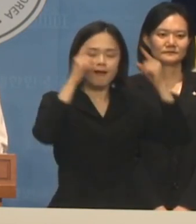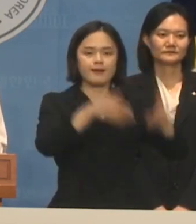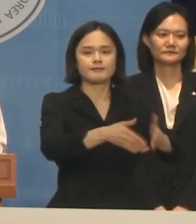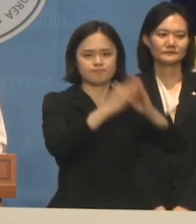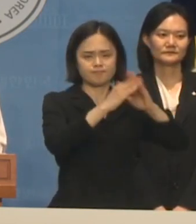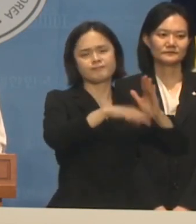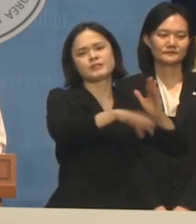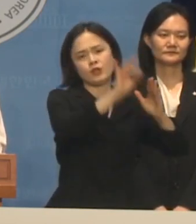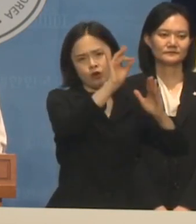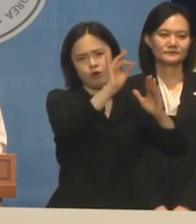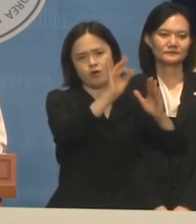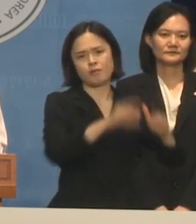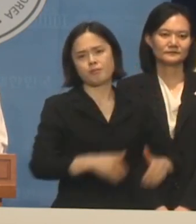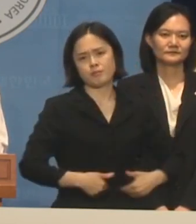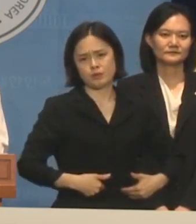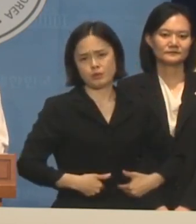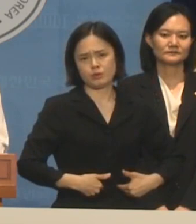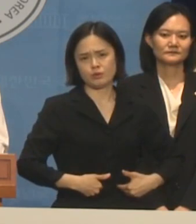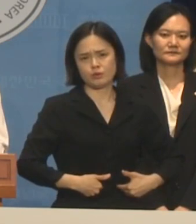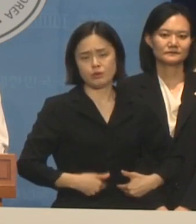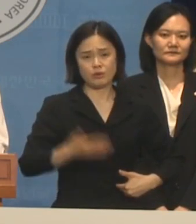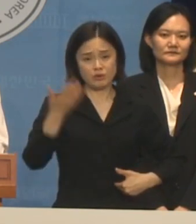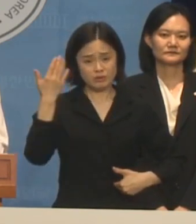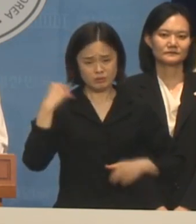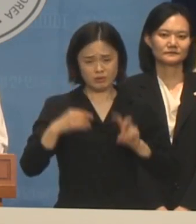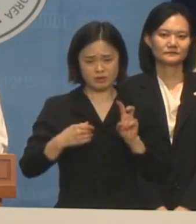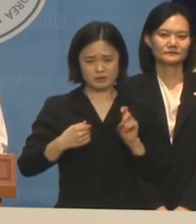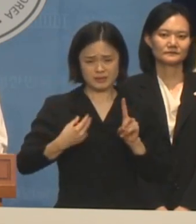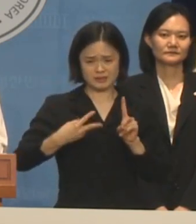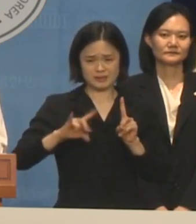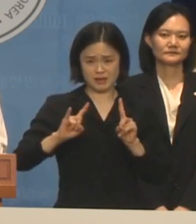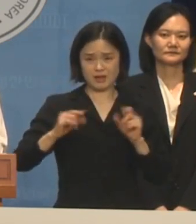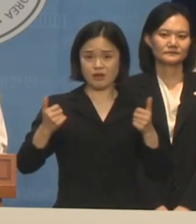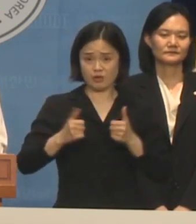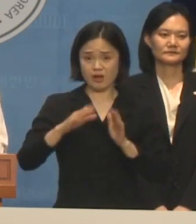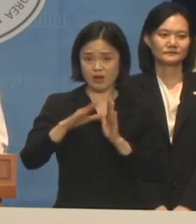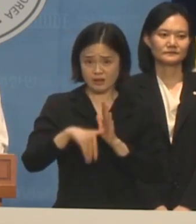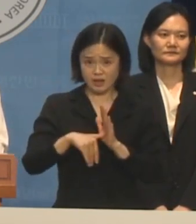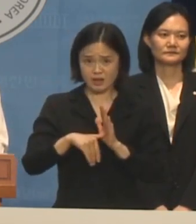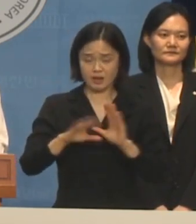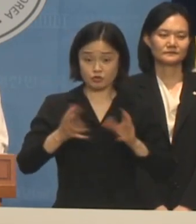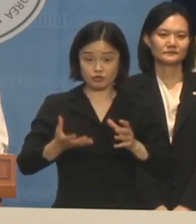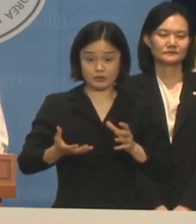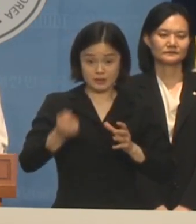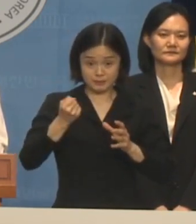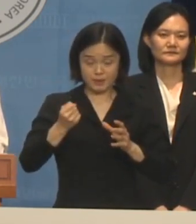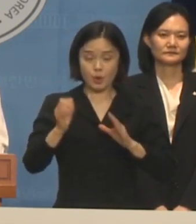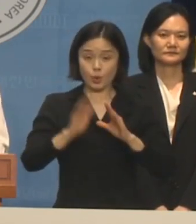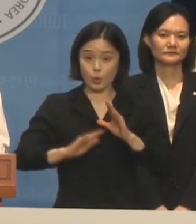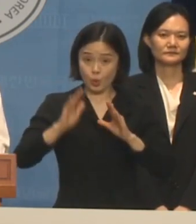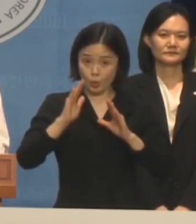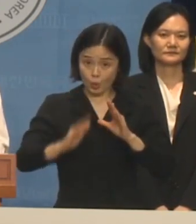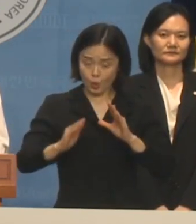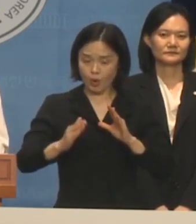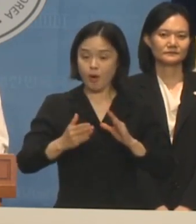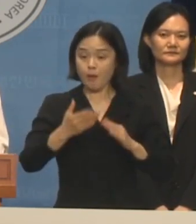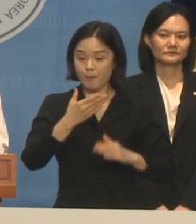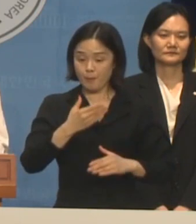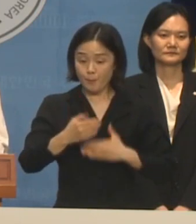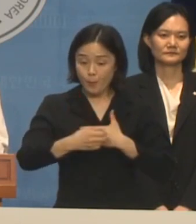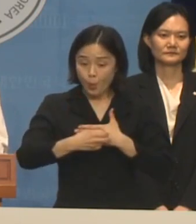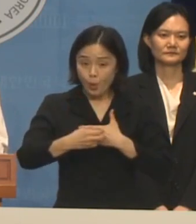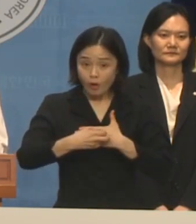지난 21대 국회에서 법사위 문턱을 넘지 못한 국립공공보건의료대학 설립 운영에 관한 법률안이 오늘